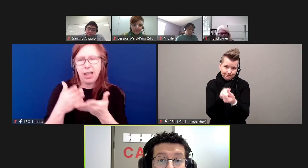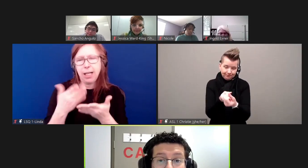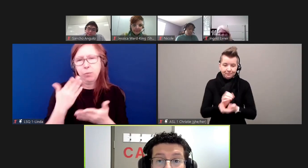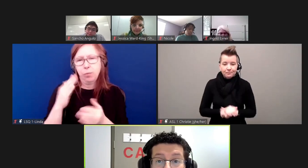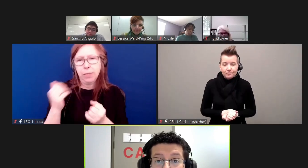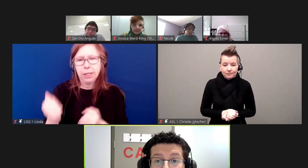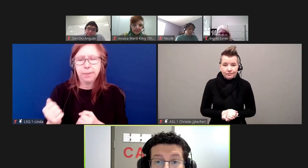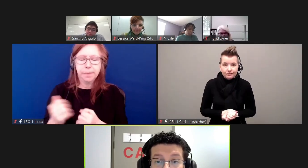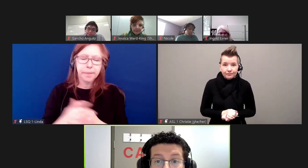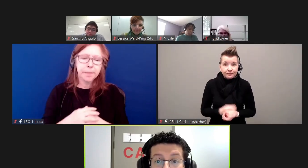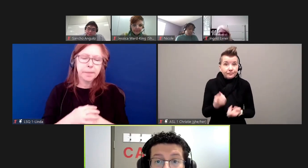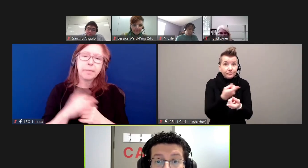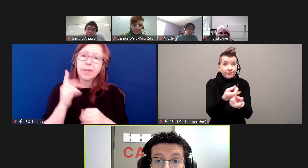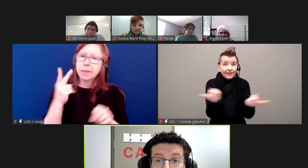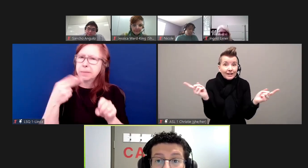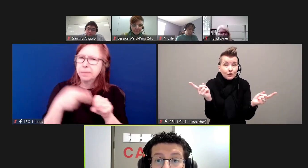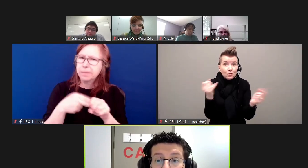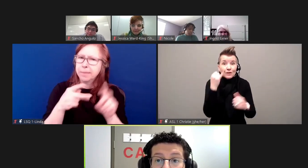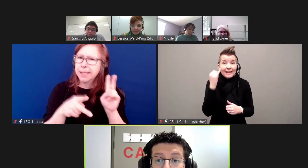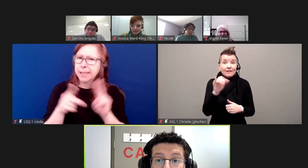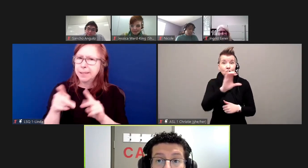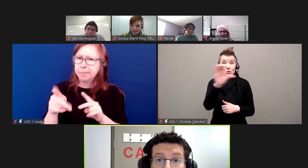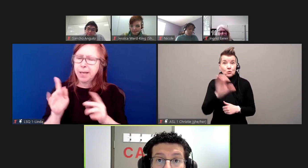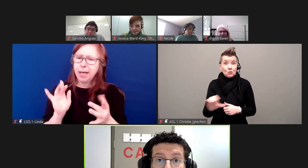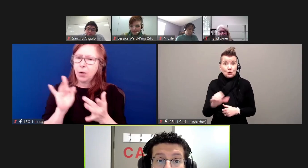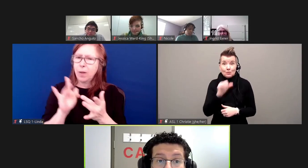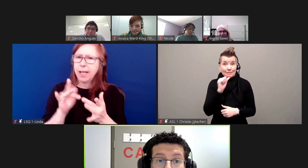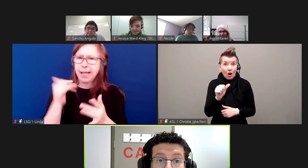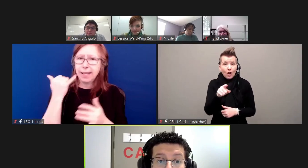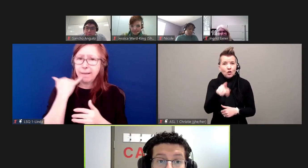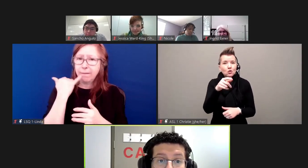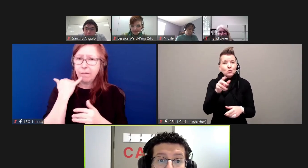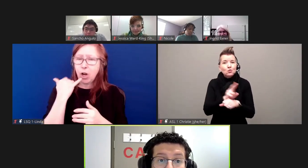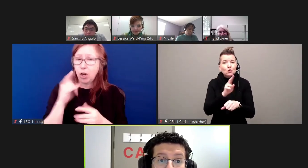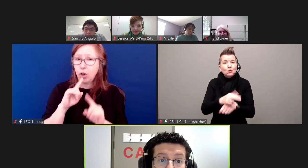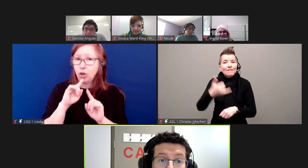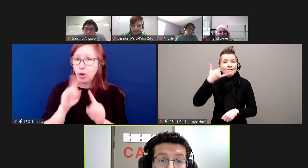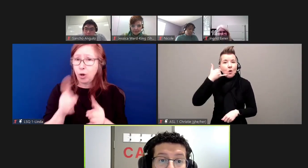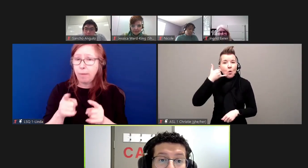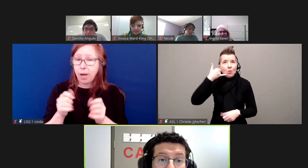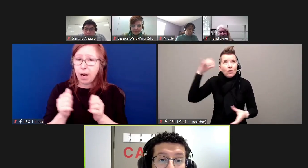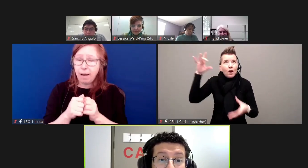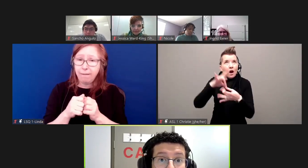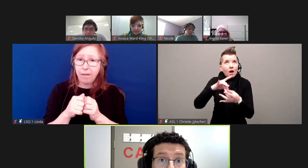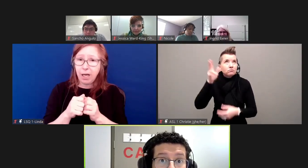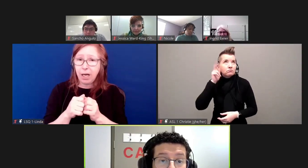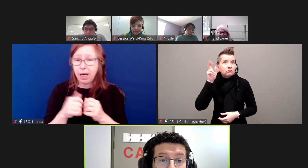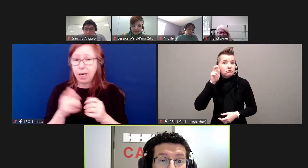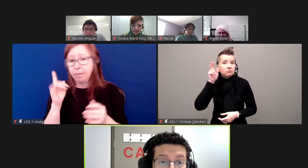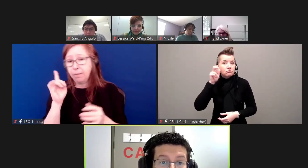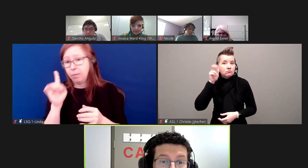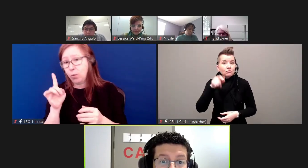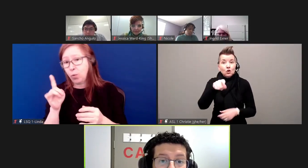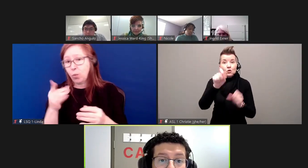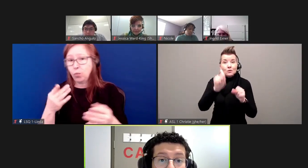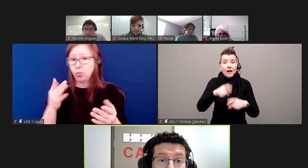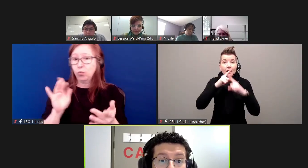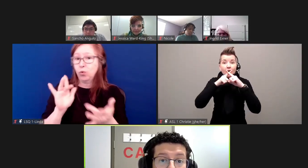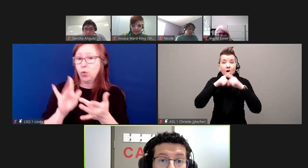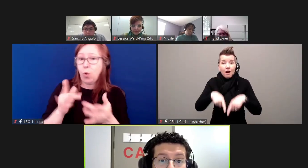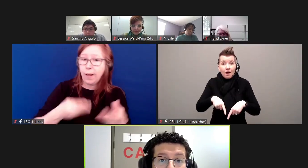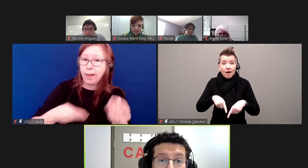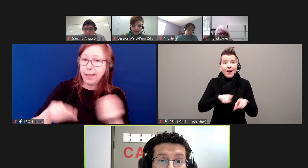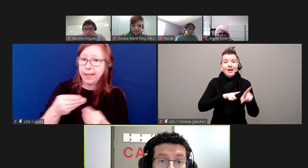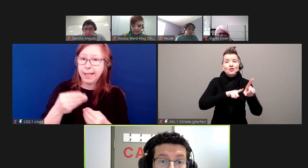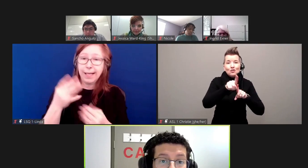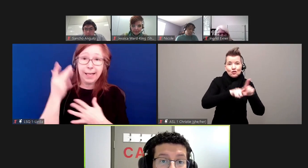Pour les participants qui nous rejoignent par téléphone, les commandes que vous pouvez utiliser pour interagir avec nous pendant la réunion sont